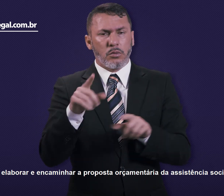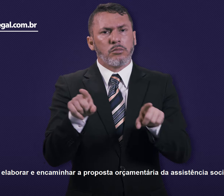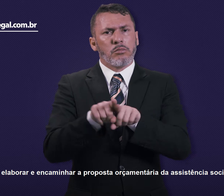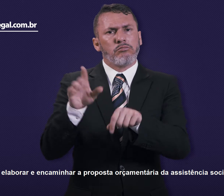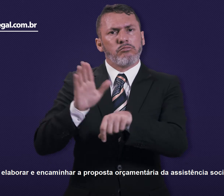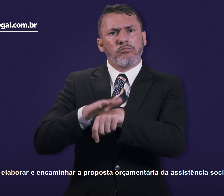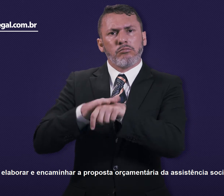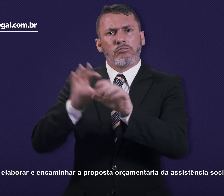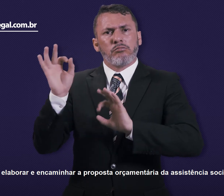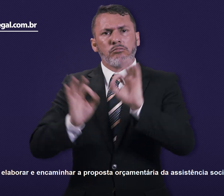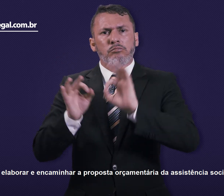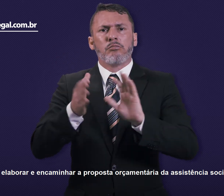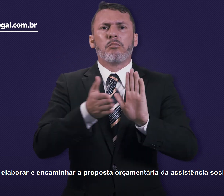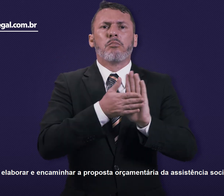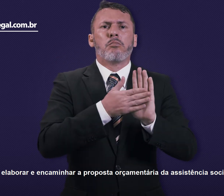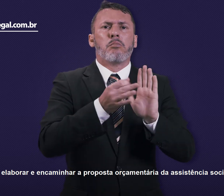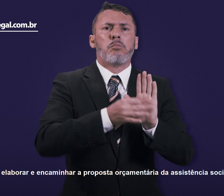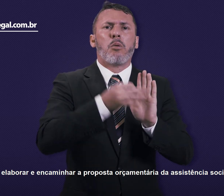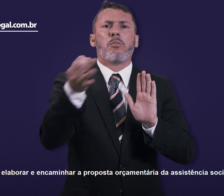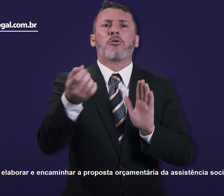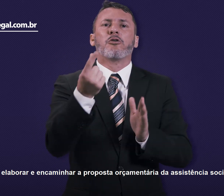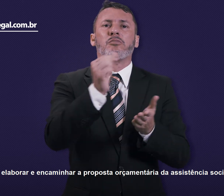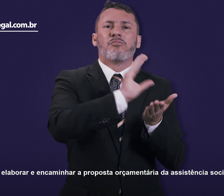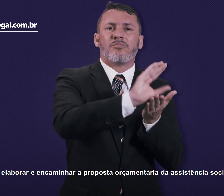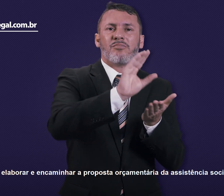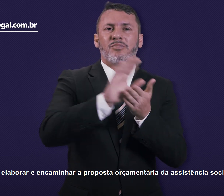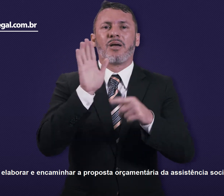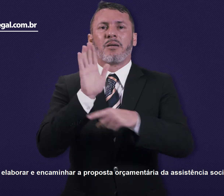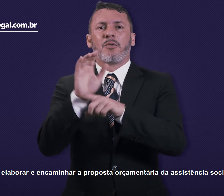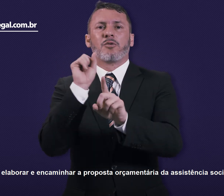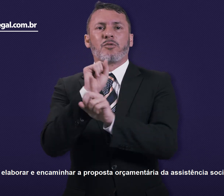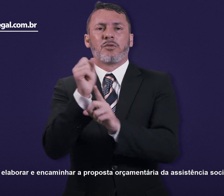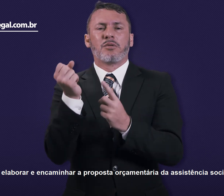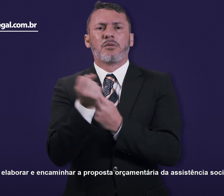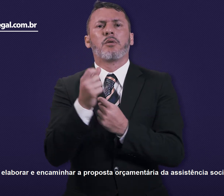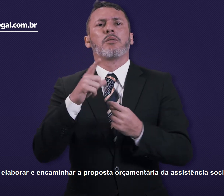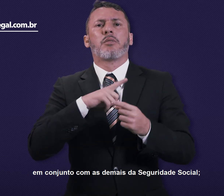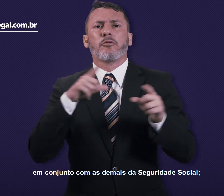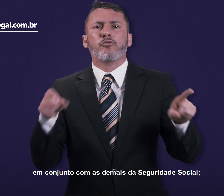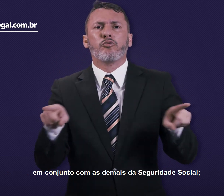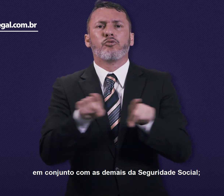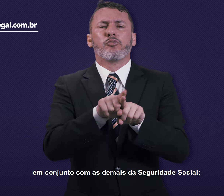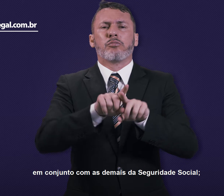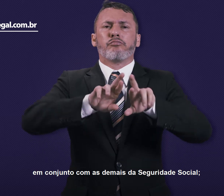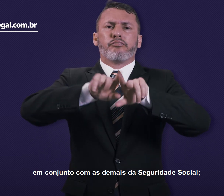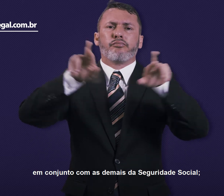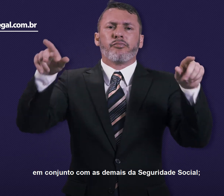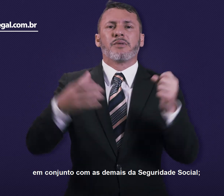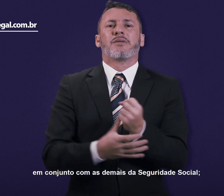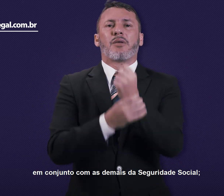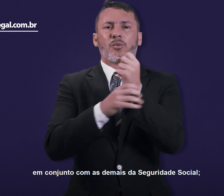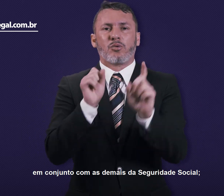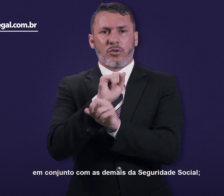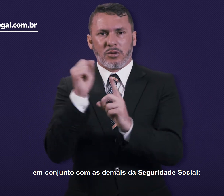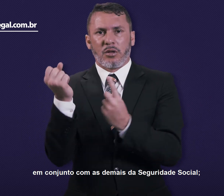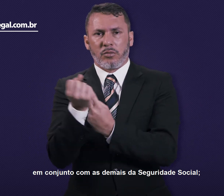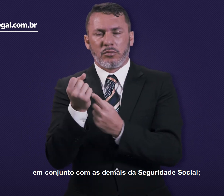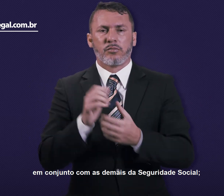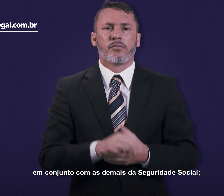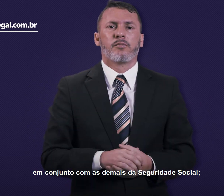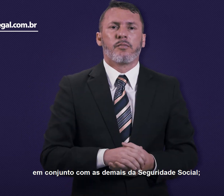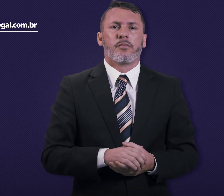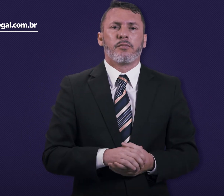4. Elaborar e encaminhar a proposta orçamentária da assistência social em conjunto com as demais da